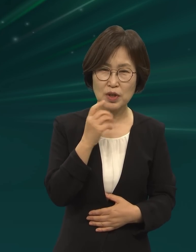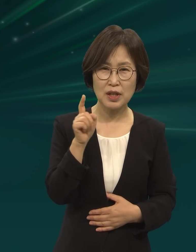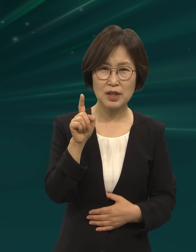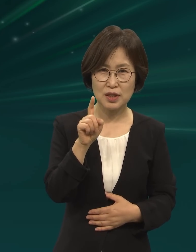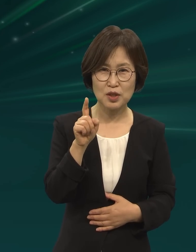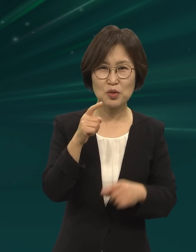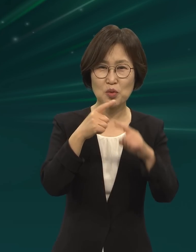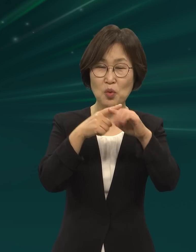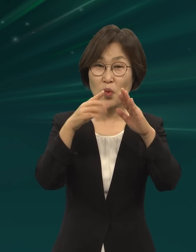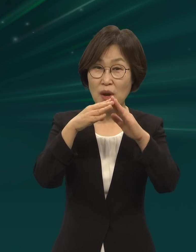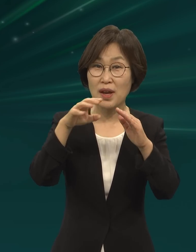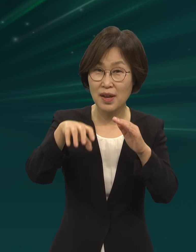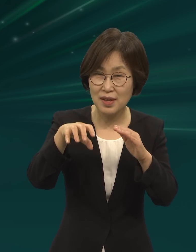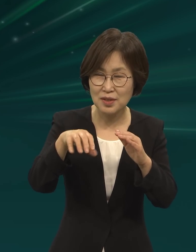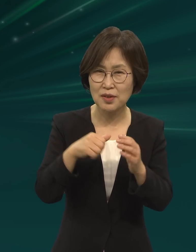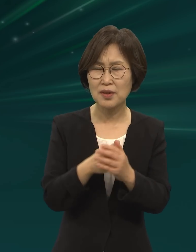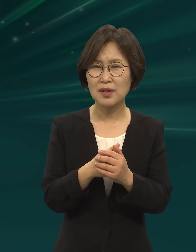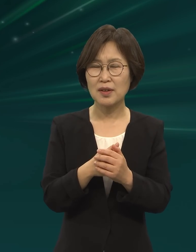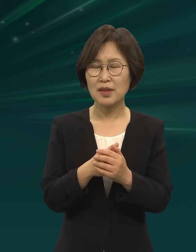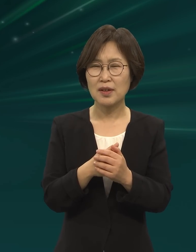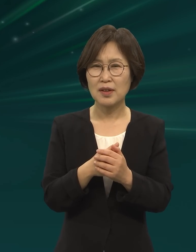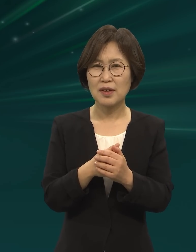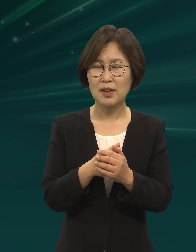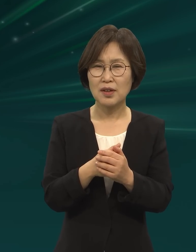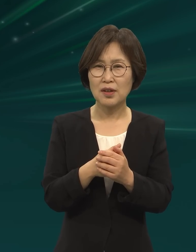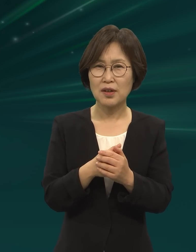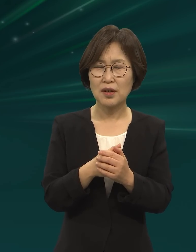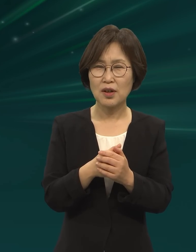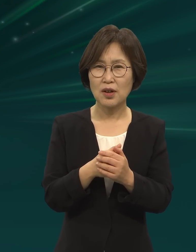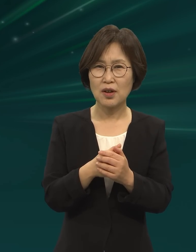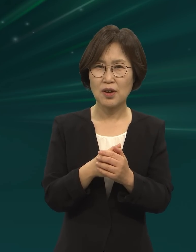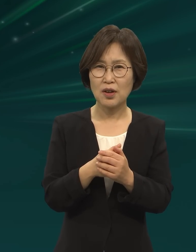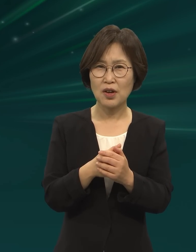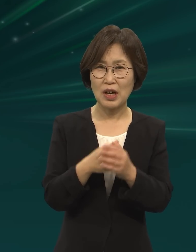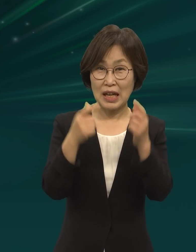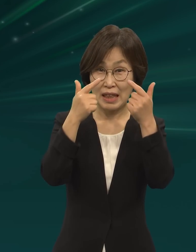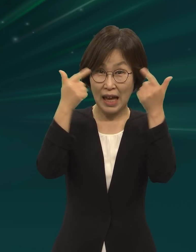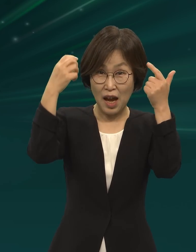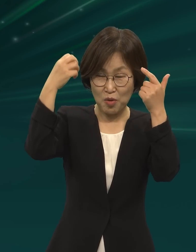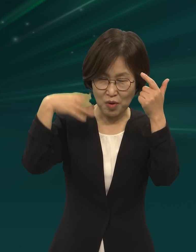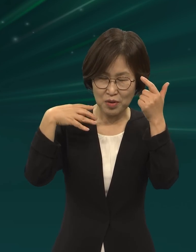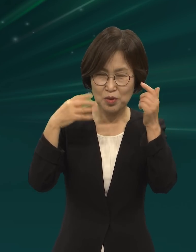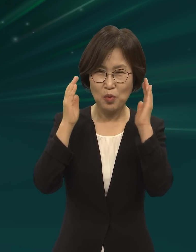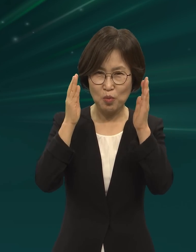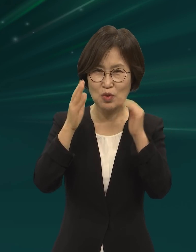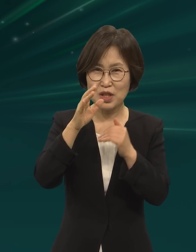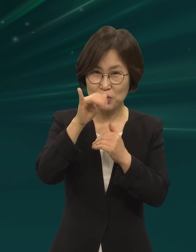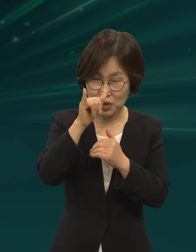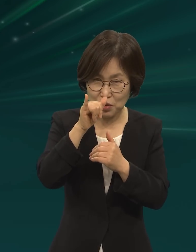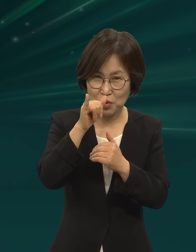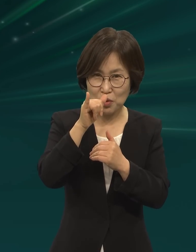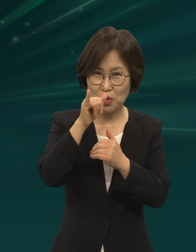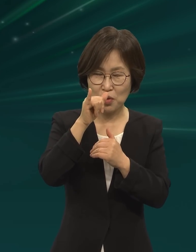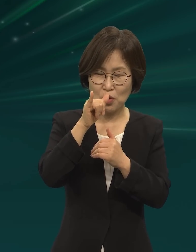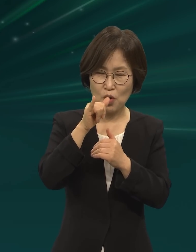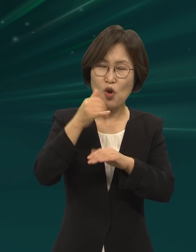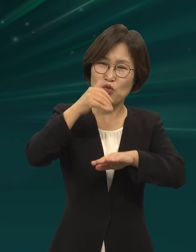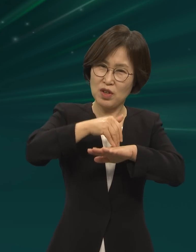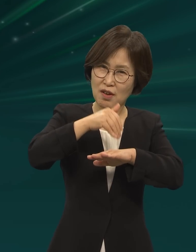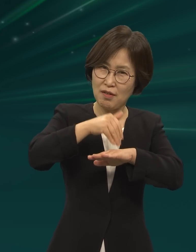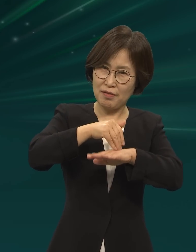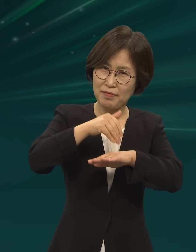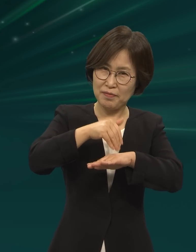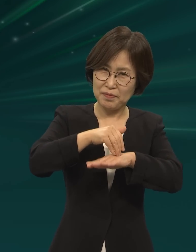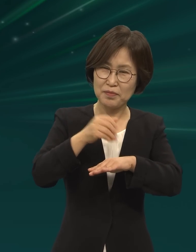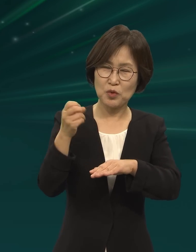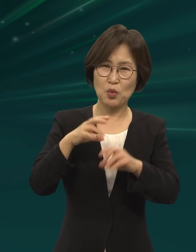데려와 와서 더 앞으로 종신대 학원에서 공부할 수 있도록 또 이제 목회자로 어떻게 서야 되는지, 그 훈련까지